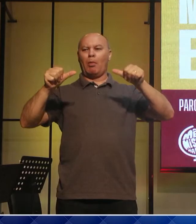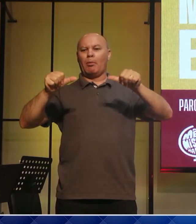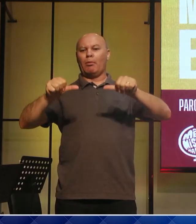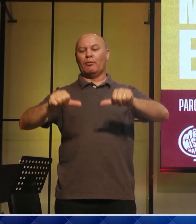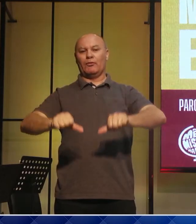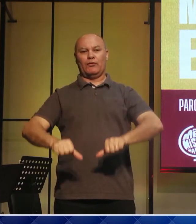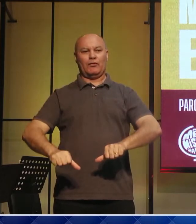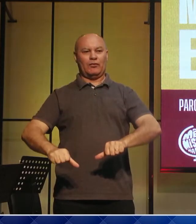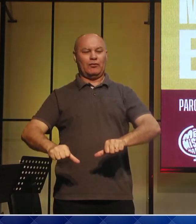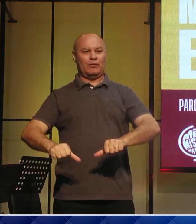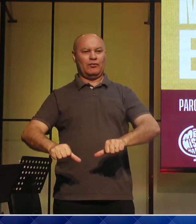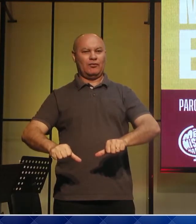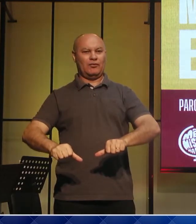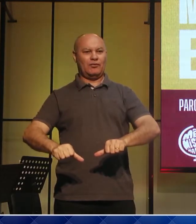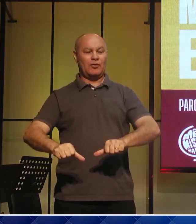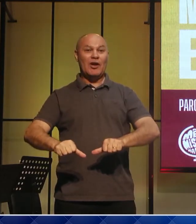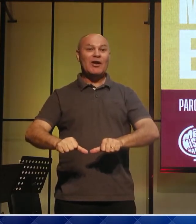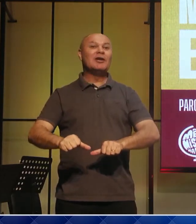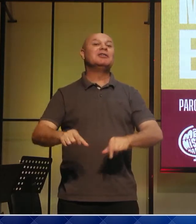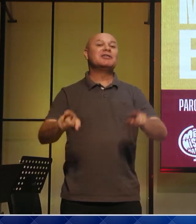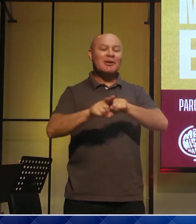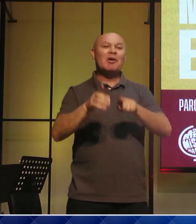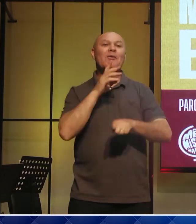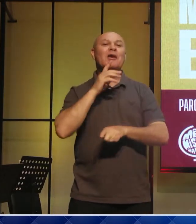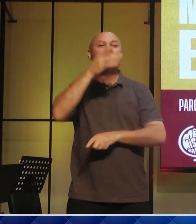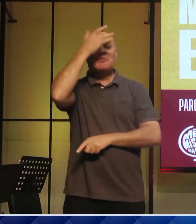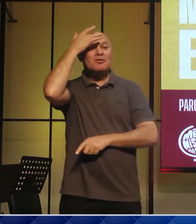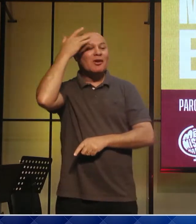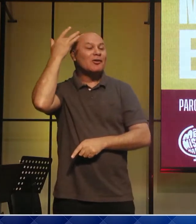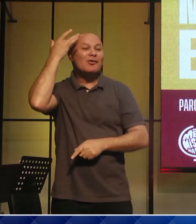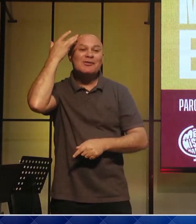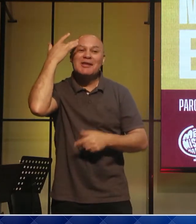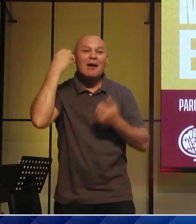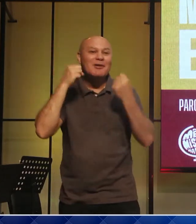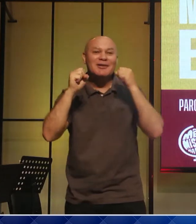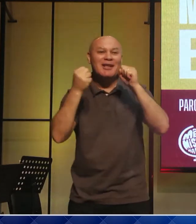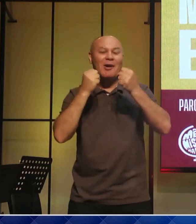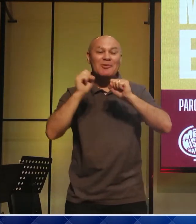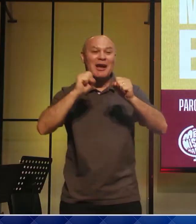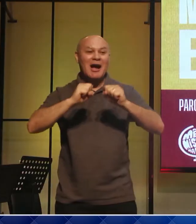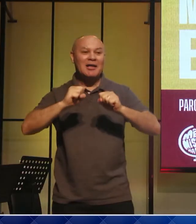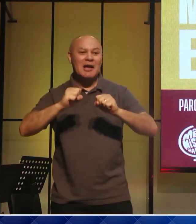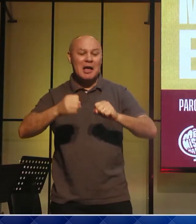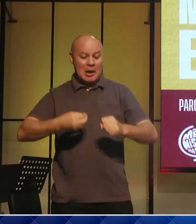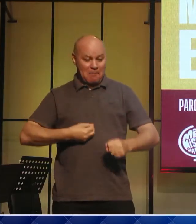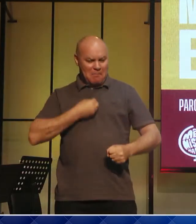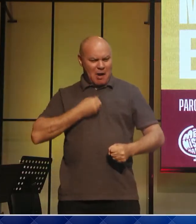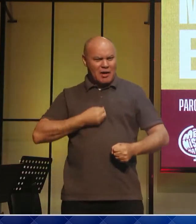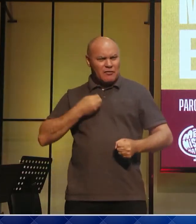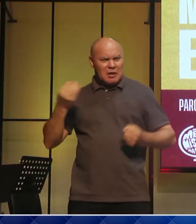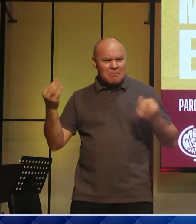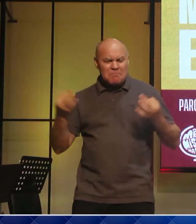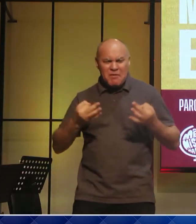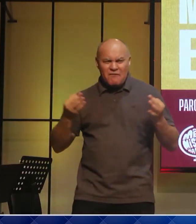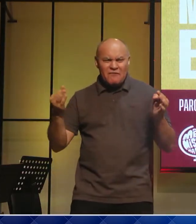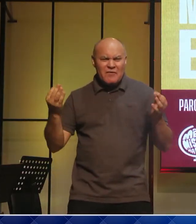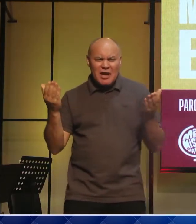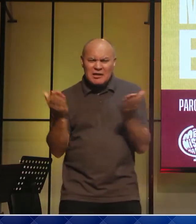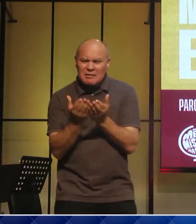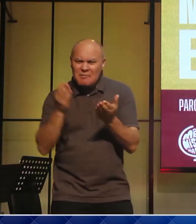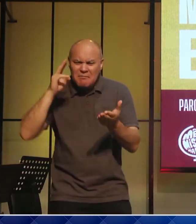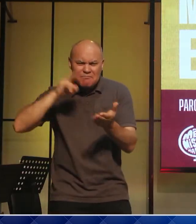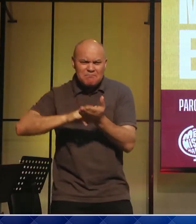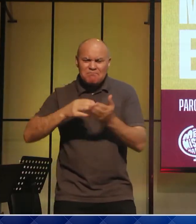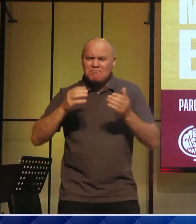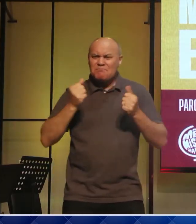23 direito, mas é homem de Deus e mulher de Deus. E eu ando por esse mundo, caminhando por todos